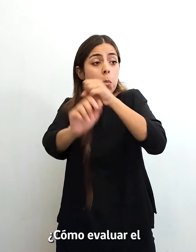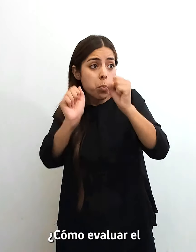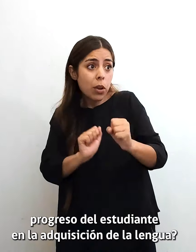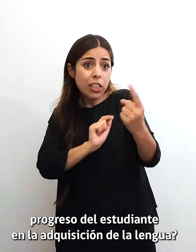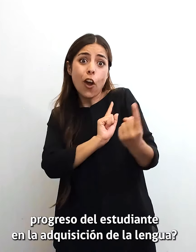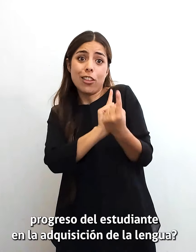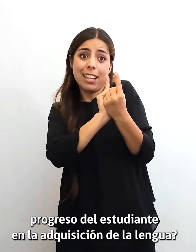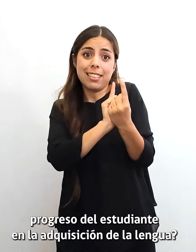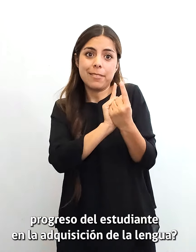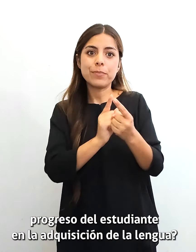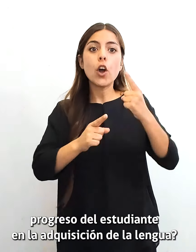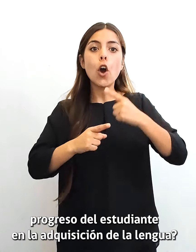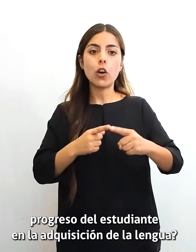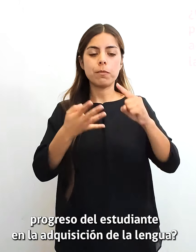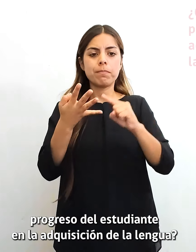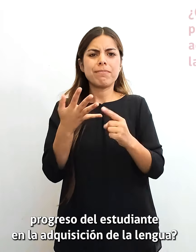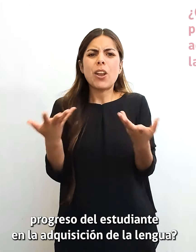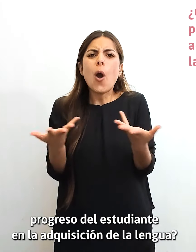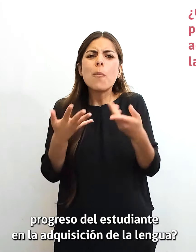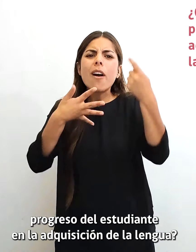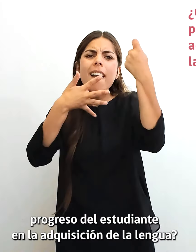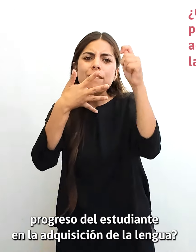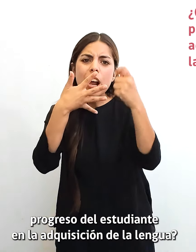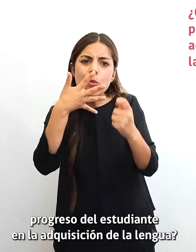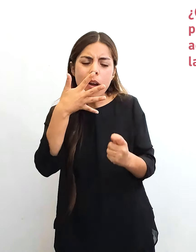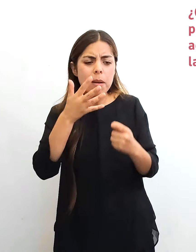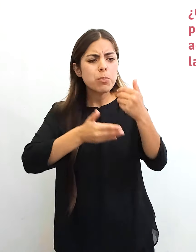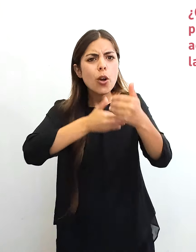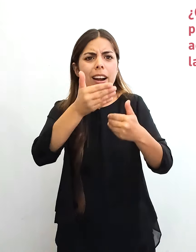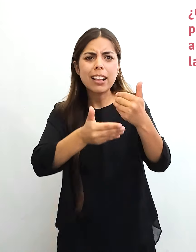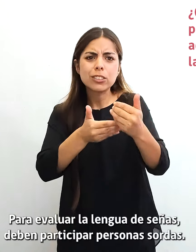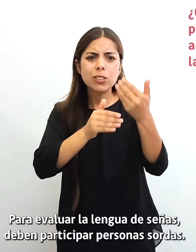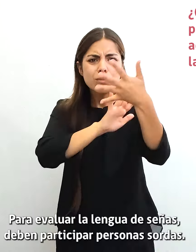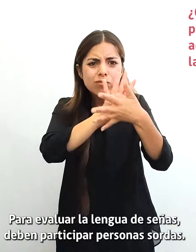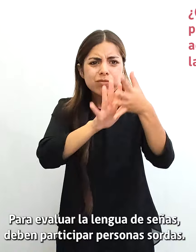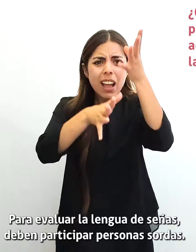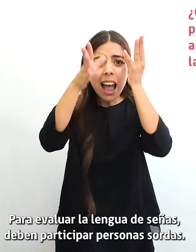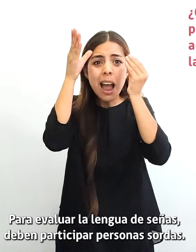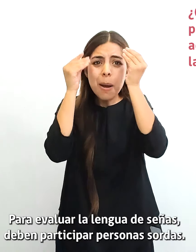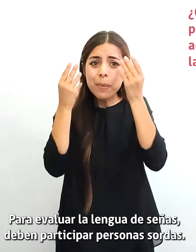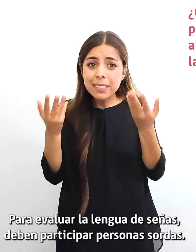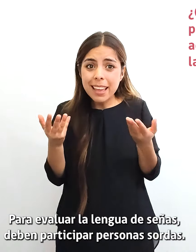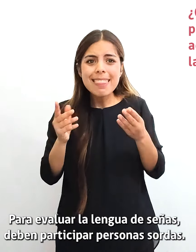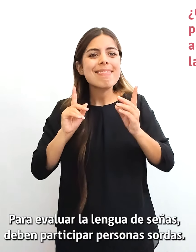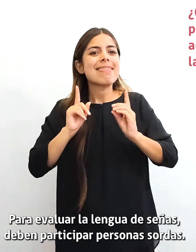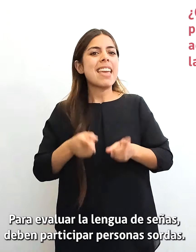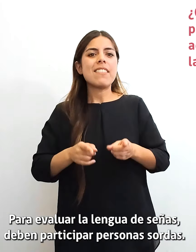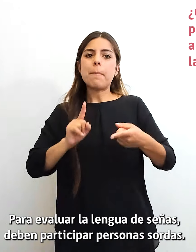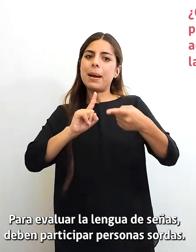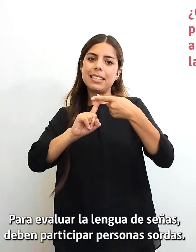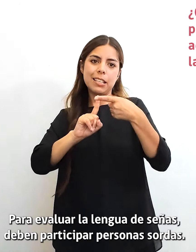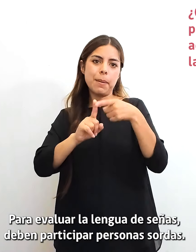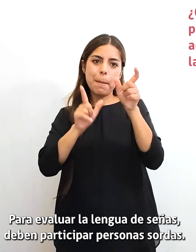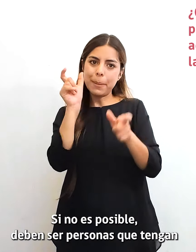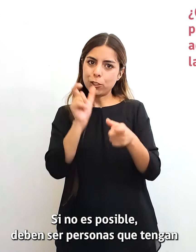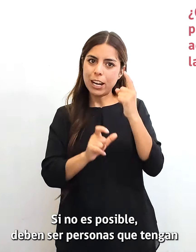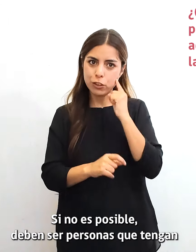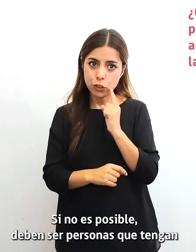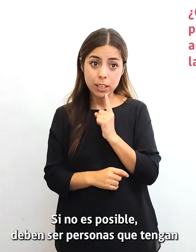el progreso del estudiante en la adquisición de la lengua? Para evaluar la lengua de señas deben participar personas sordas. Si no es posible, deben